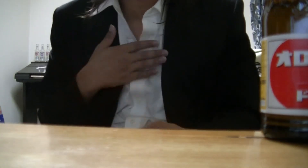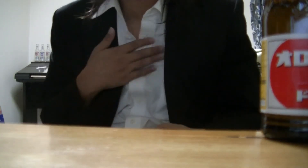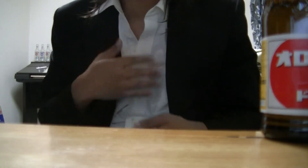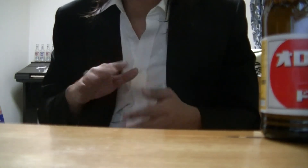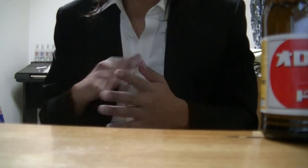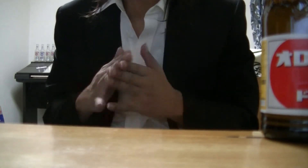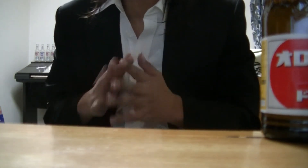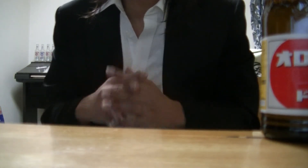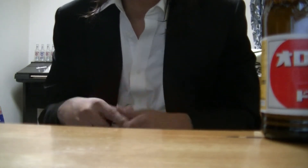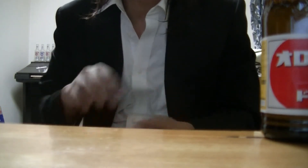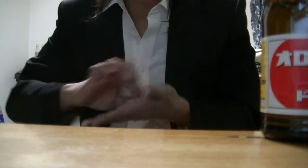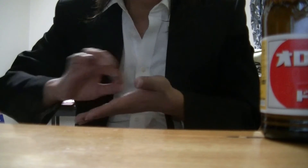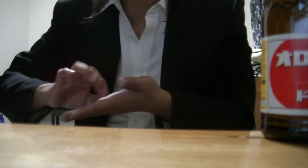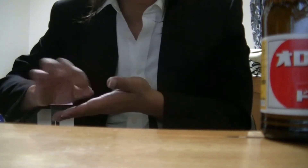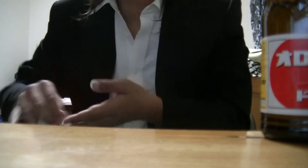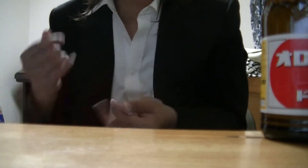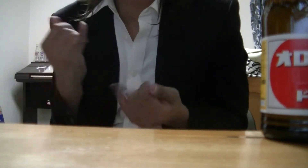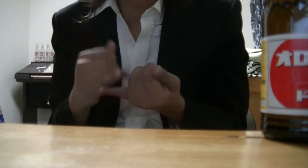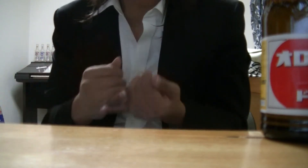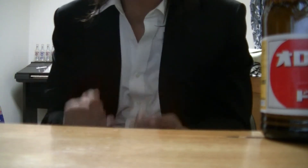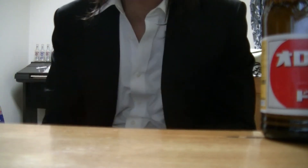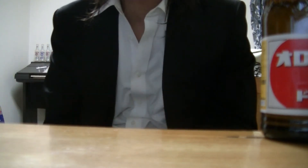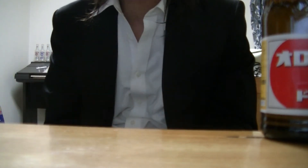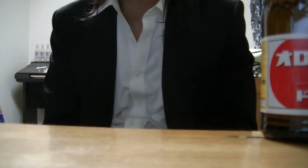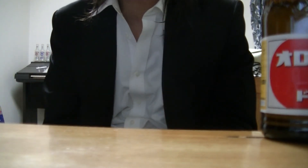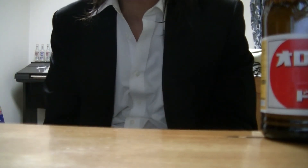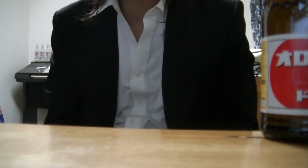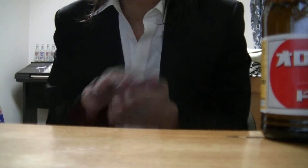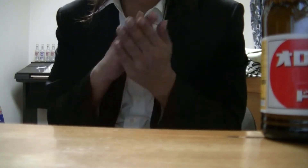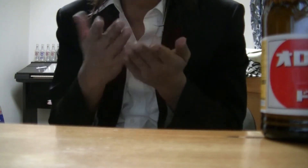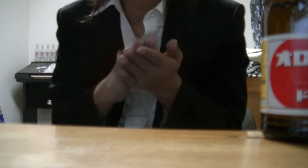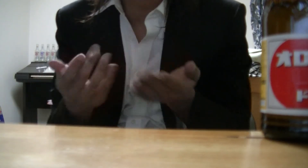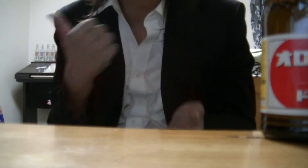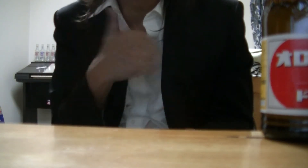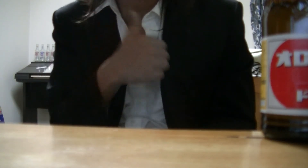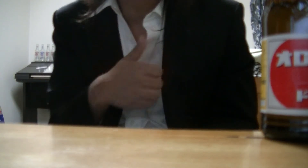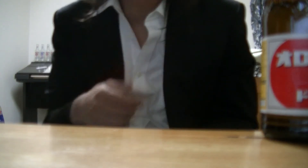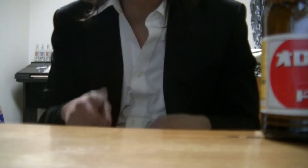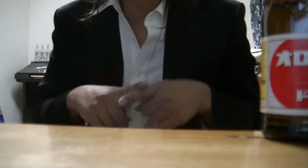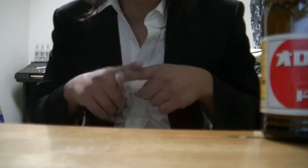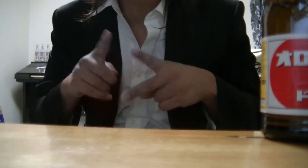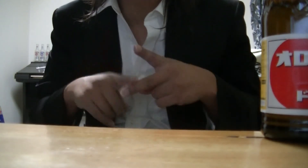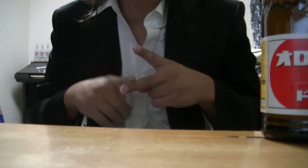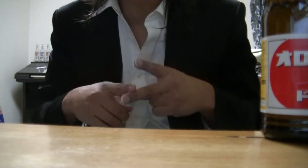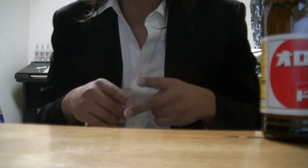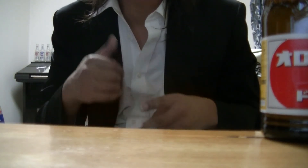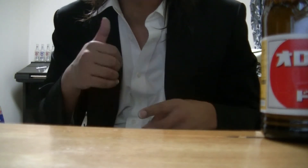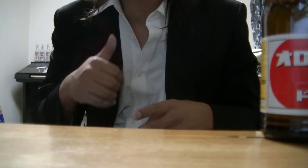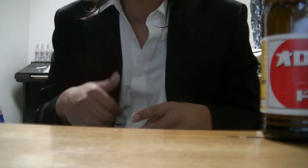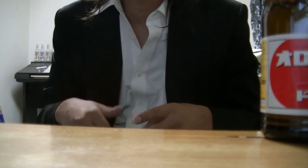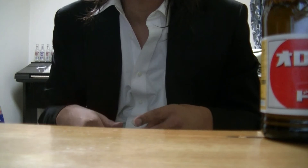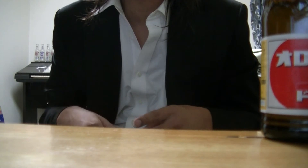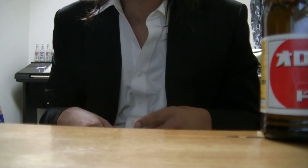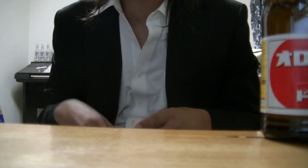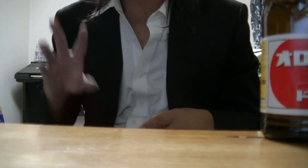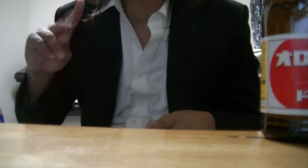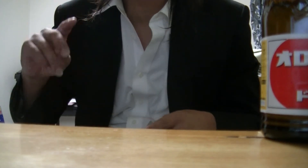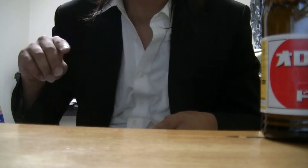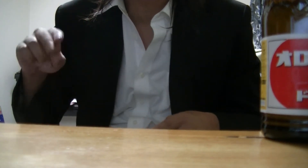方もそっくりです、うん、なんで、あのその本はおすすめ。あとね、実はね、ちょっとタイトル出てくるから、実は香取孝信さんが書いた本で一